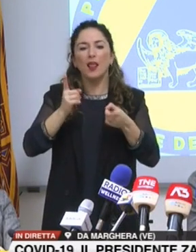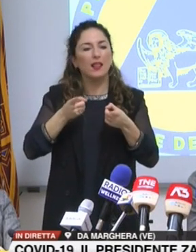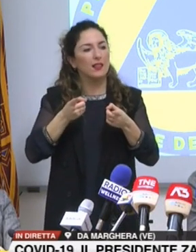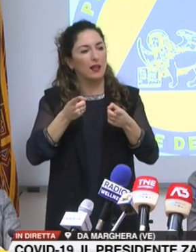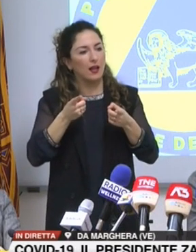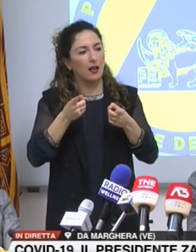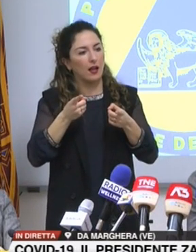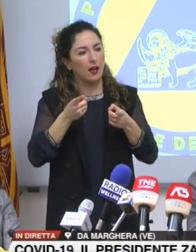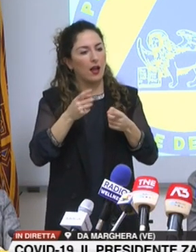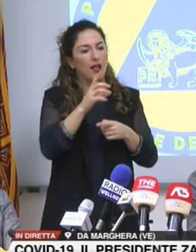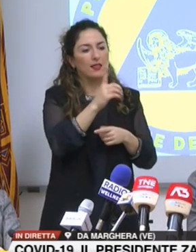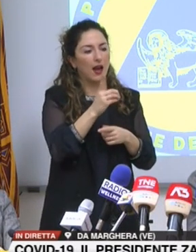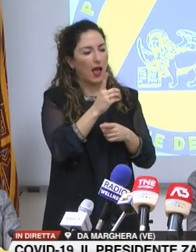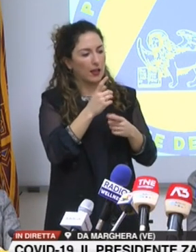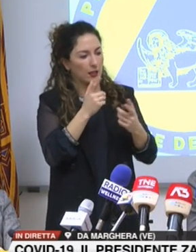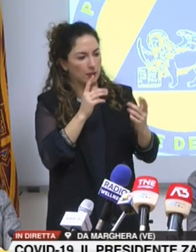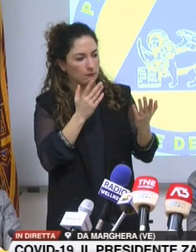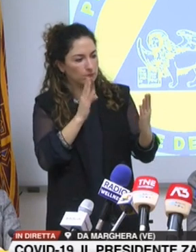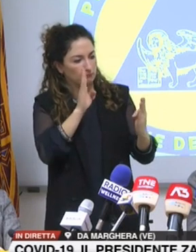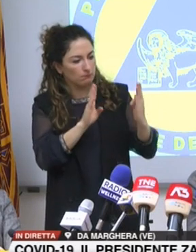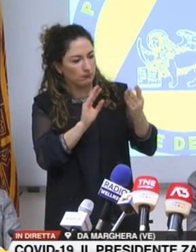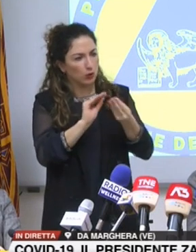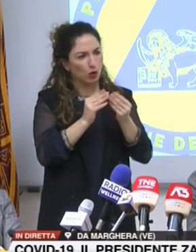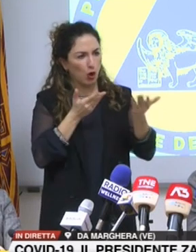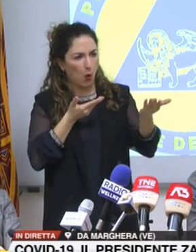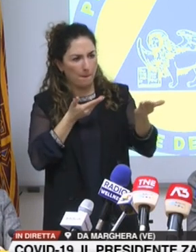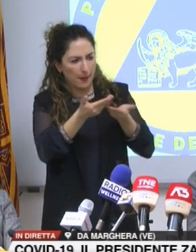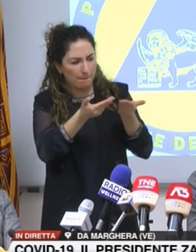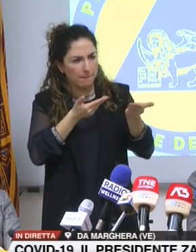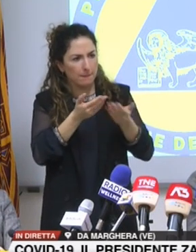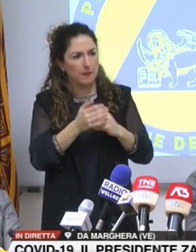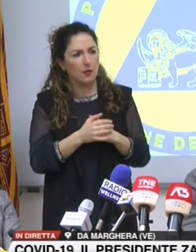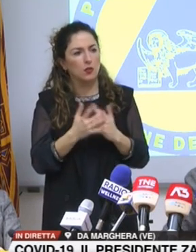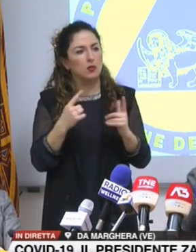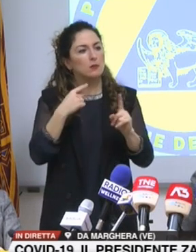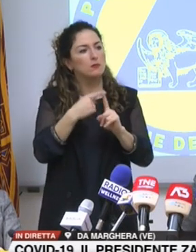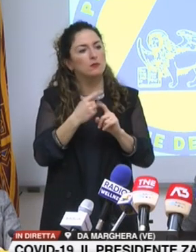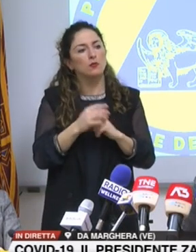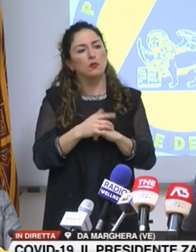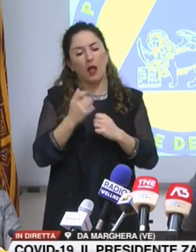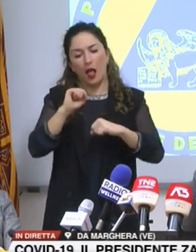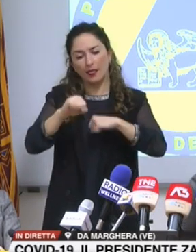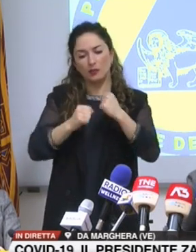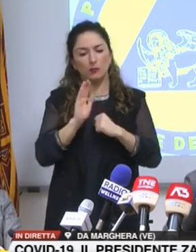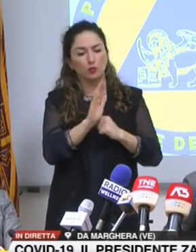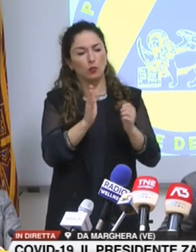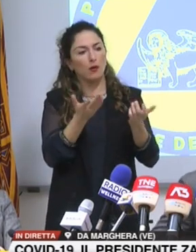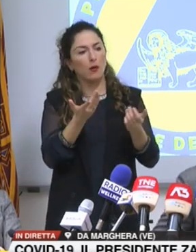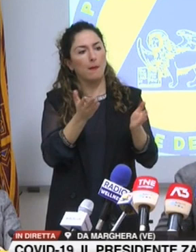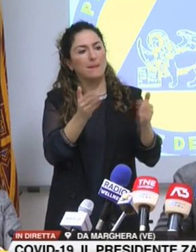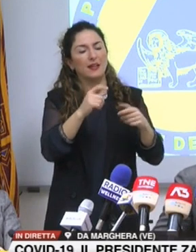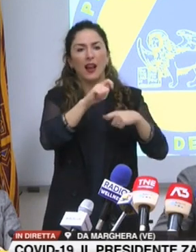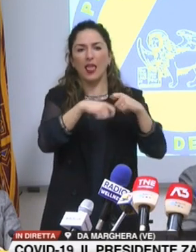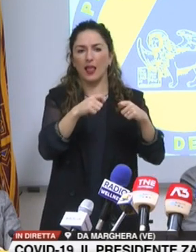nei confronti di Draghi? E quale potrebbe essere o dovrebbe essere l'atteggiamento del suo partito, della